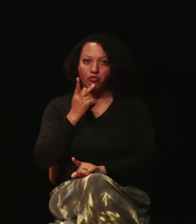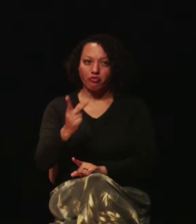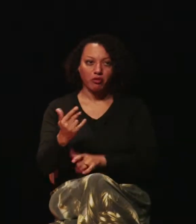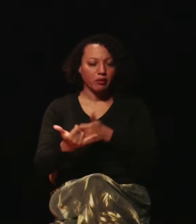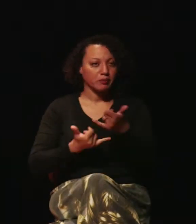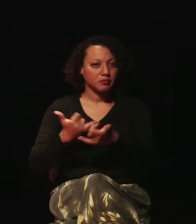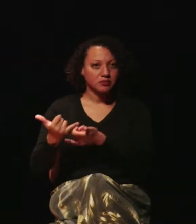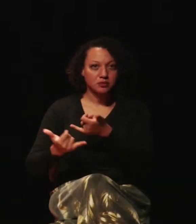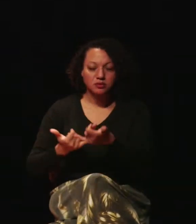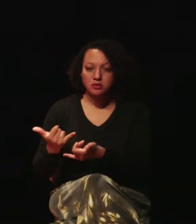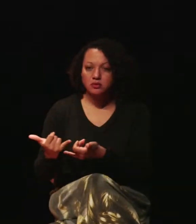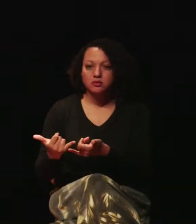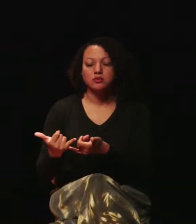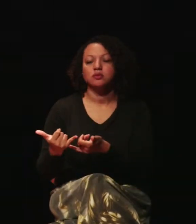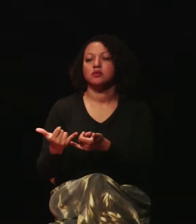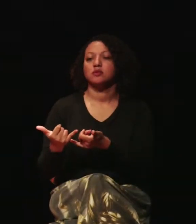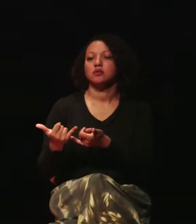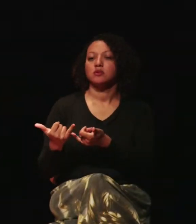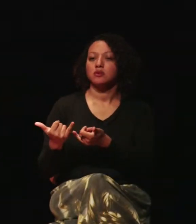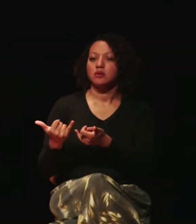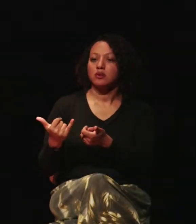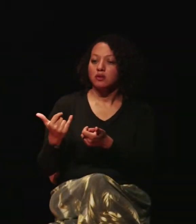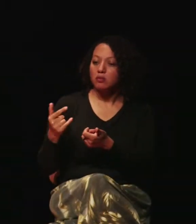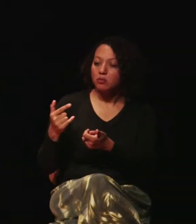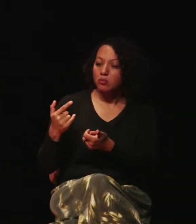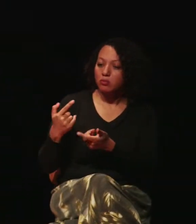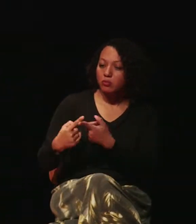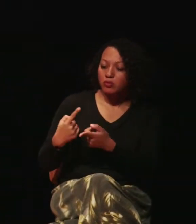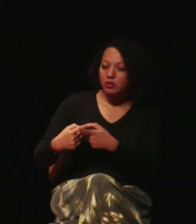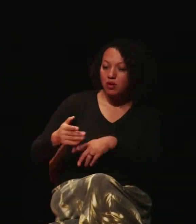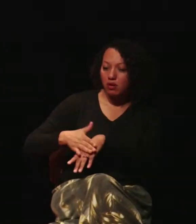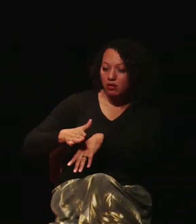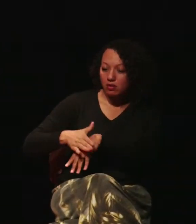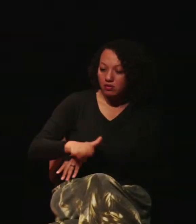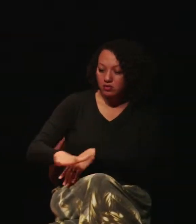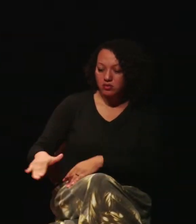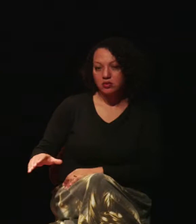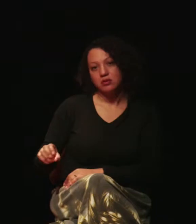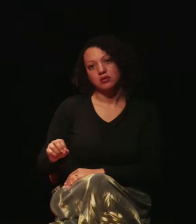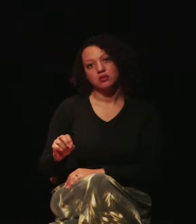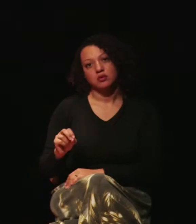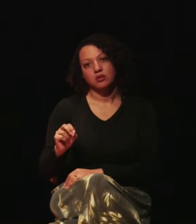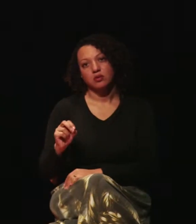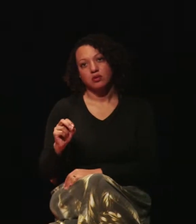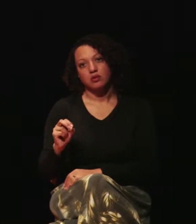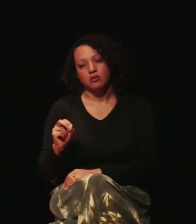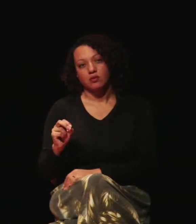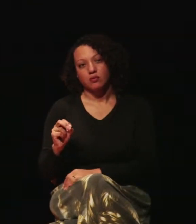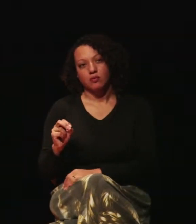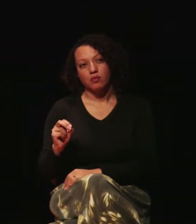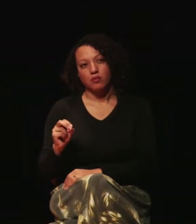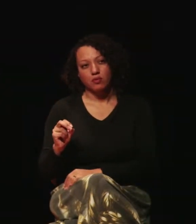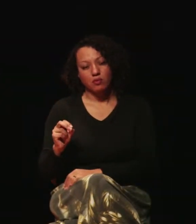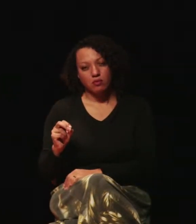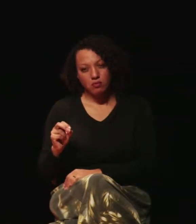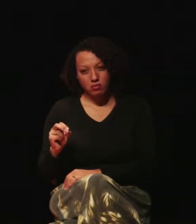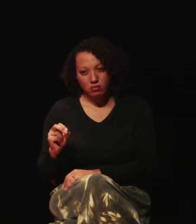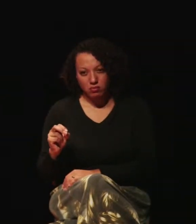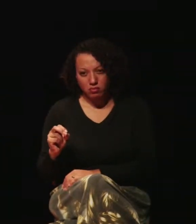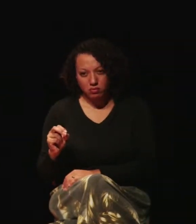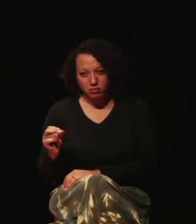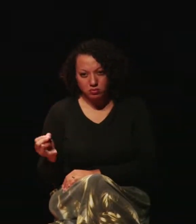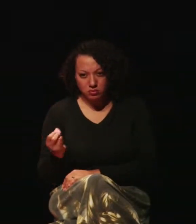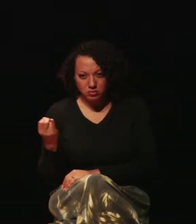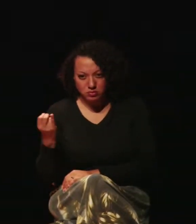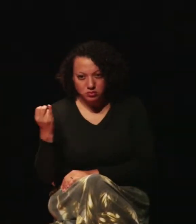brinquedos, che anche sono un prodotto fatto per crianze o dirigito da crianze molto importanti.